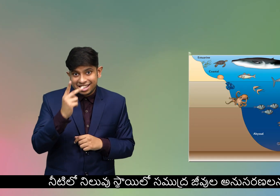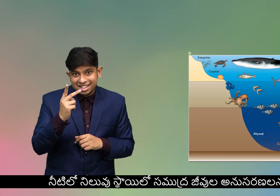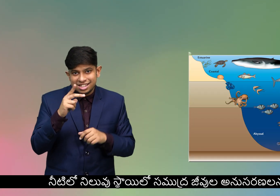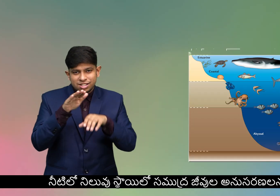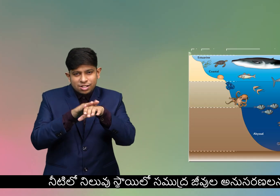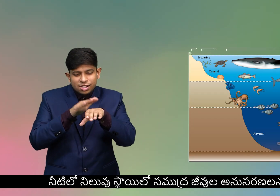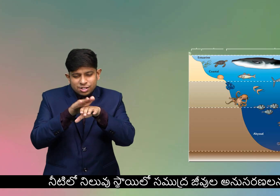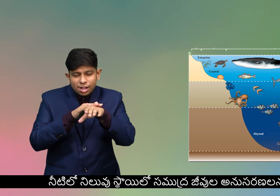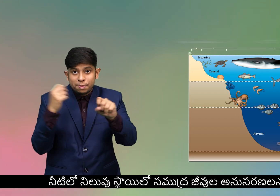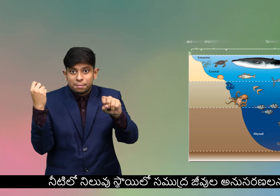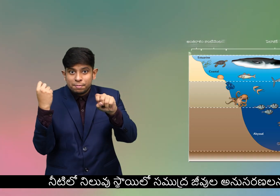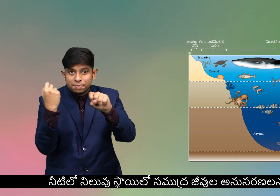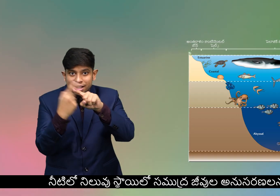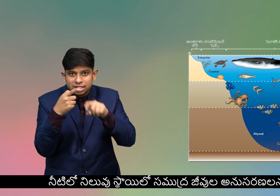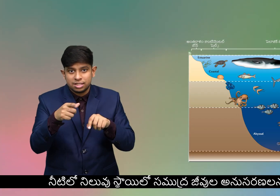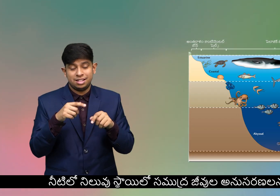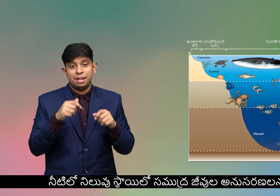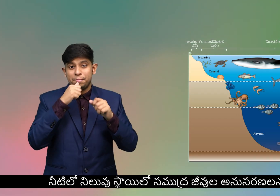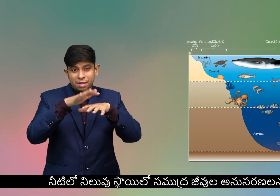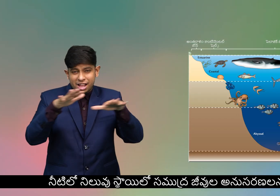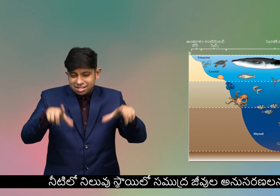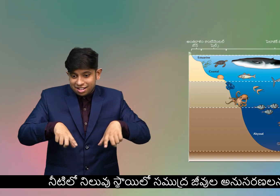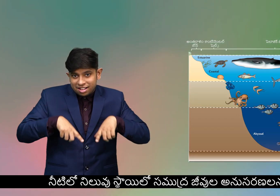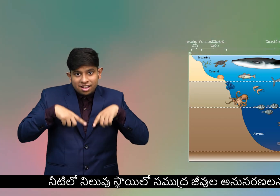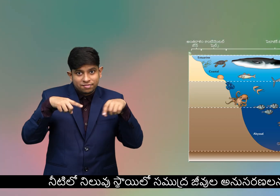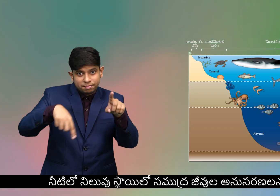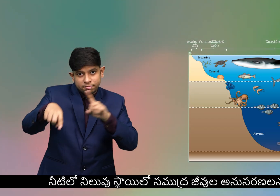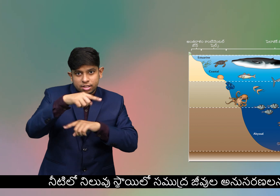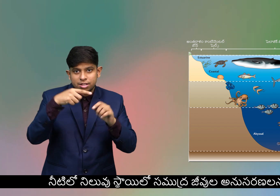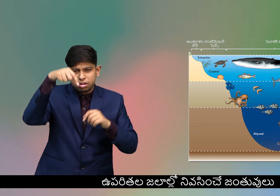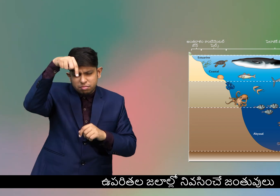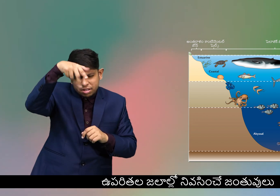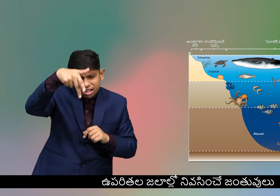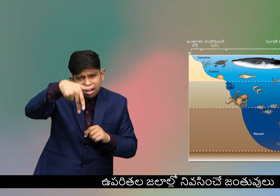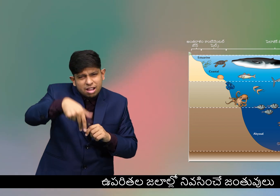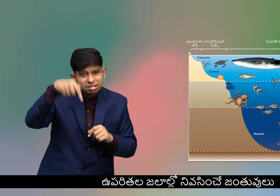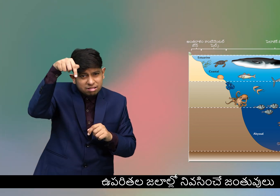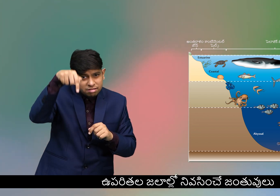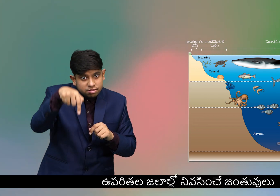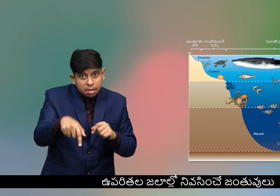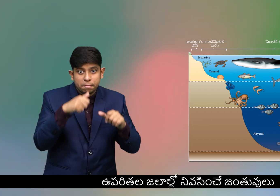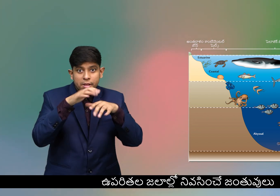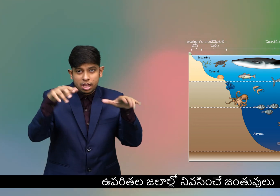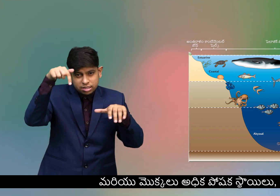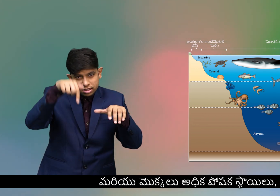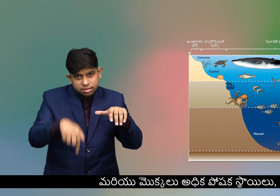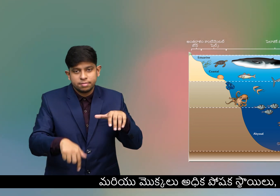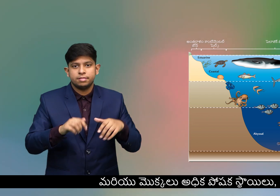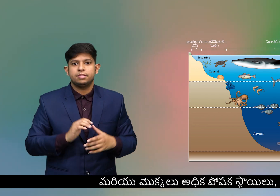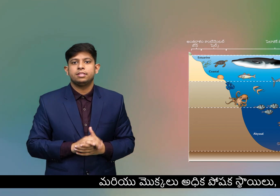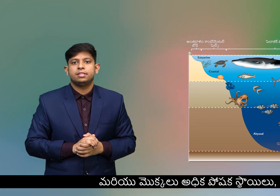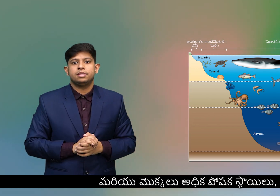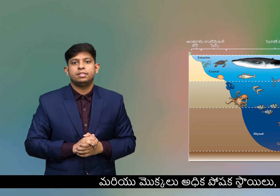నీటిలో నిలువు స్థాయిలో సముద్రజీవుల అనుసరణలను చూద్దాం. ఉపరితల జలాల్లో నివసించే జంతువులు